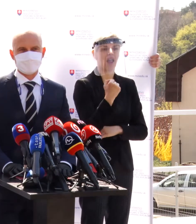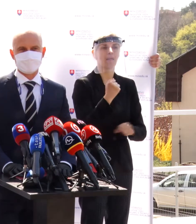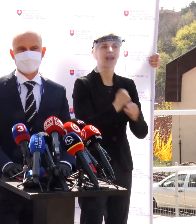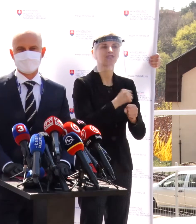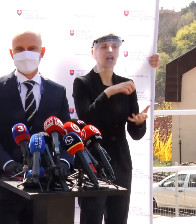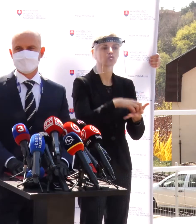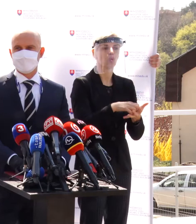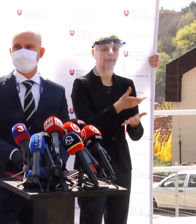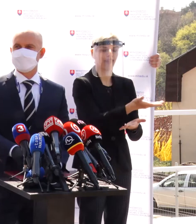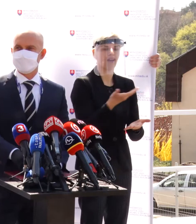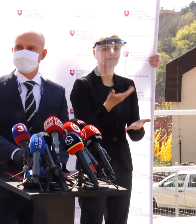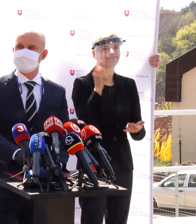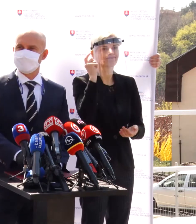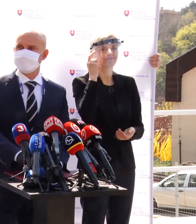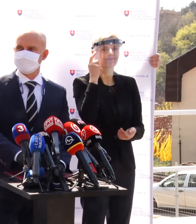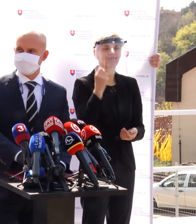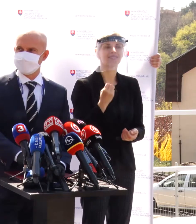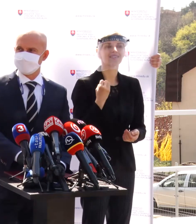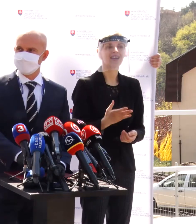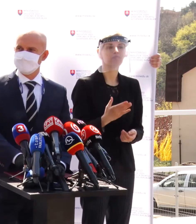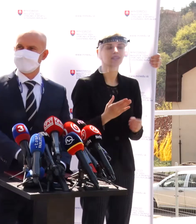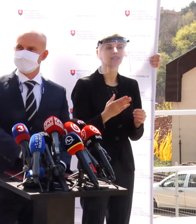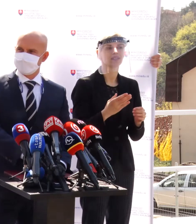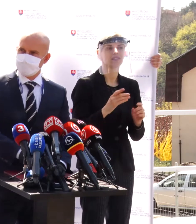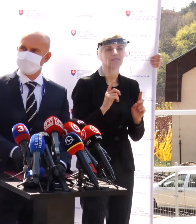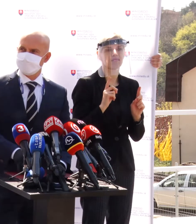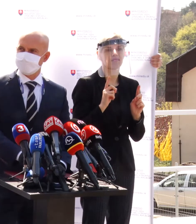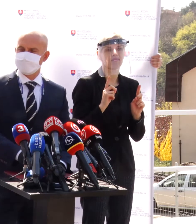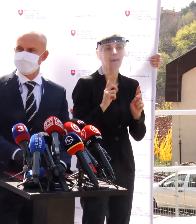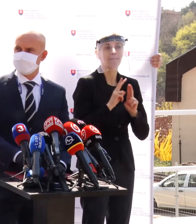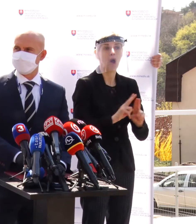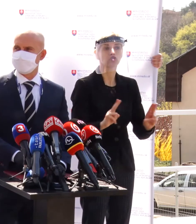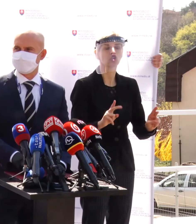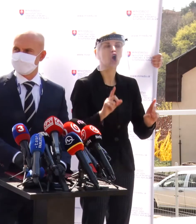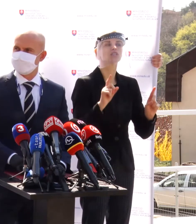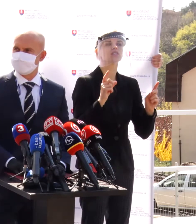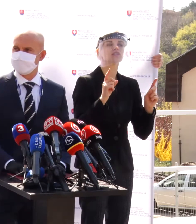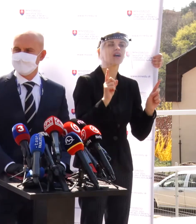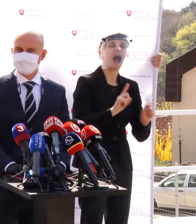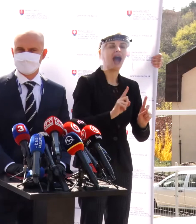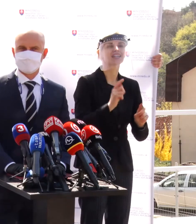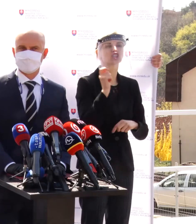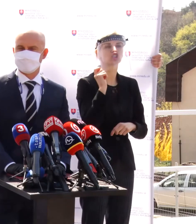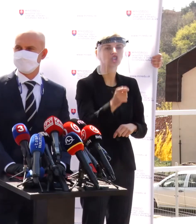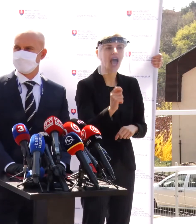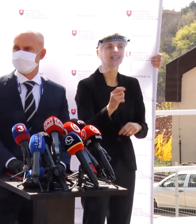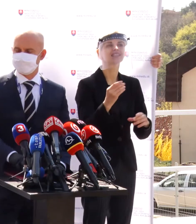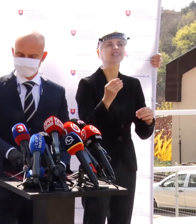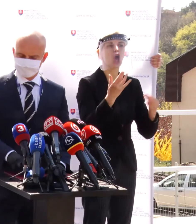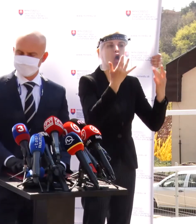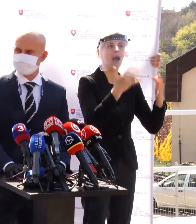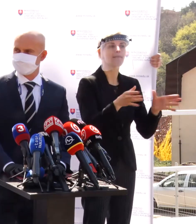skupina rozhodovať, že ak má prísť k nejakému variantu, tak akého objemu žiakov, akého objemu študentov